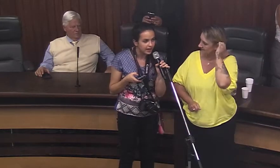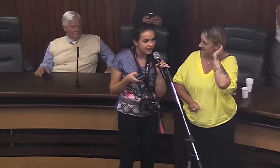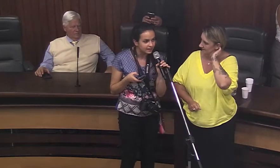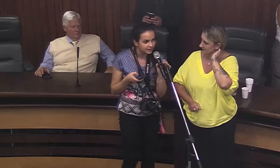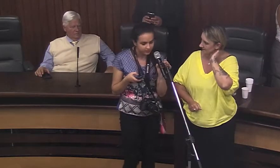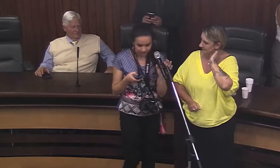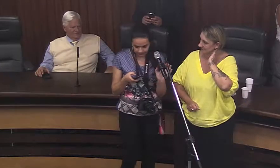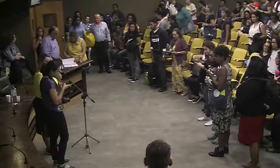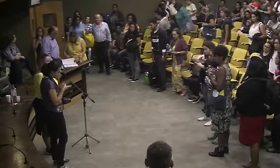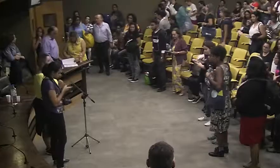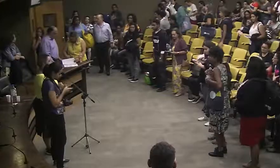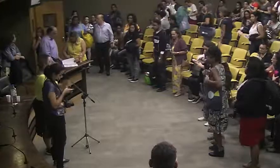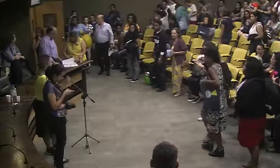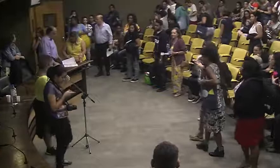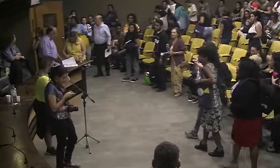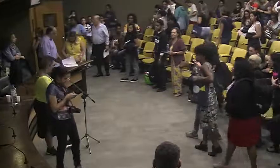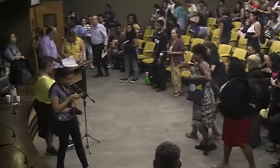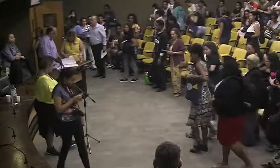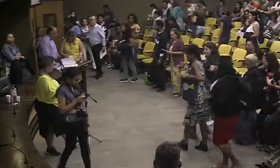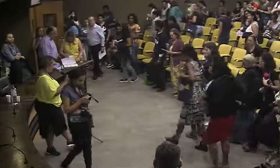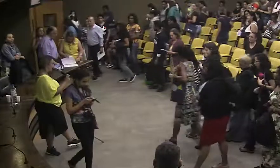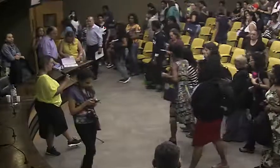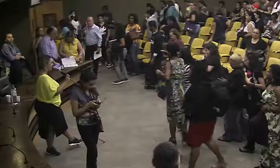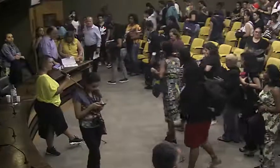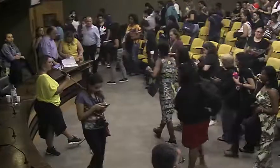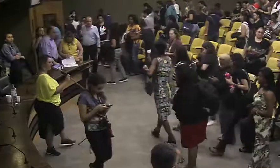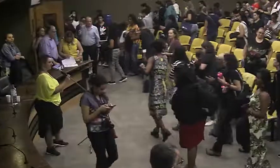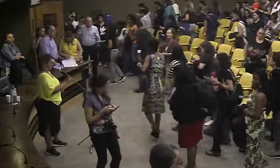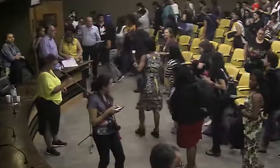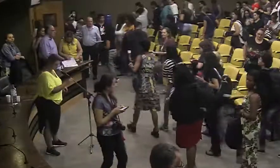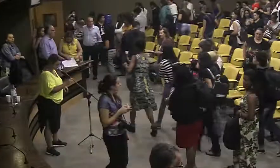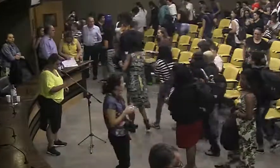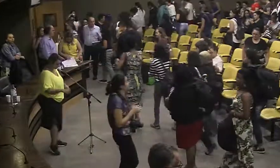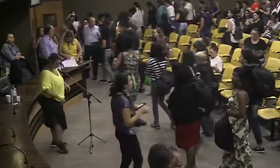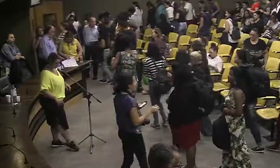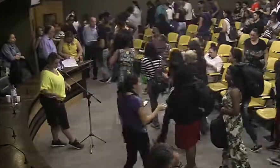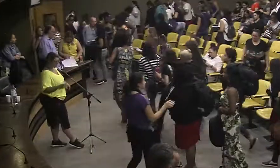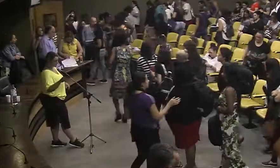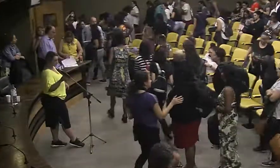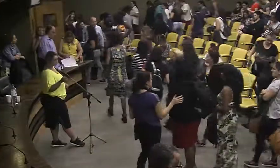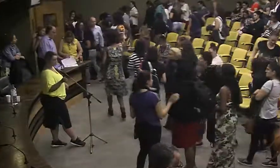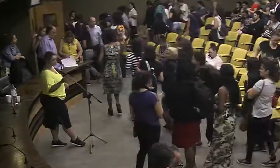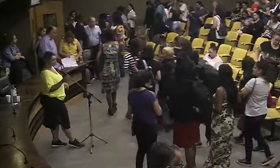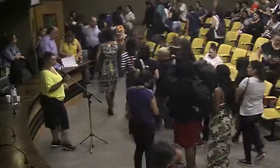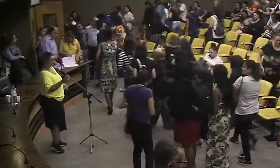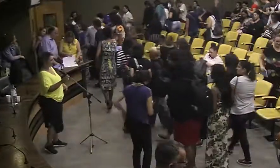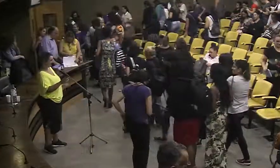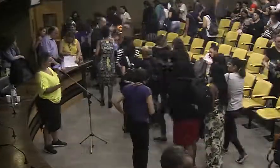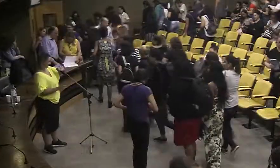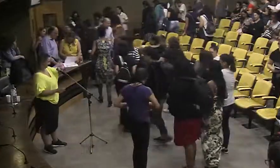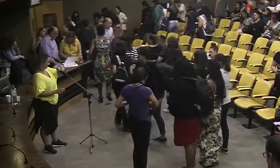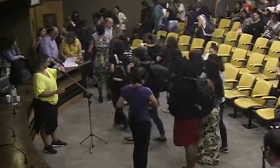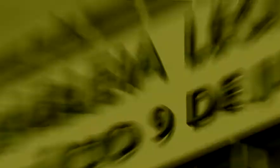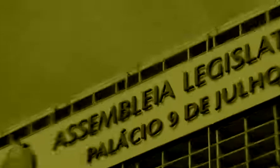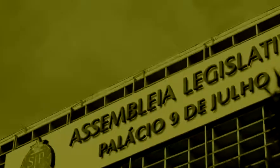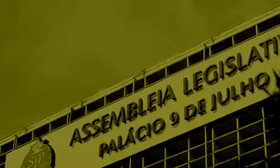Obrigada. Gente, boa noite. Obrigada, viu?